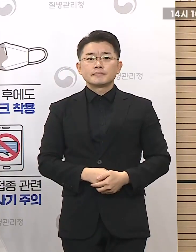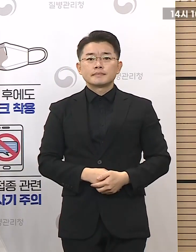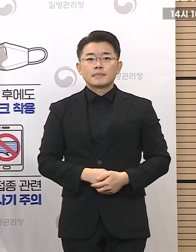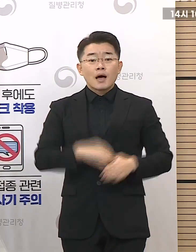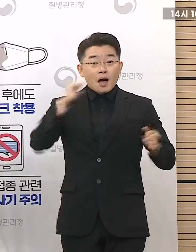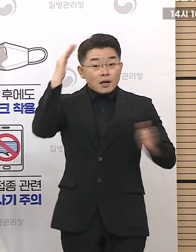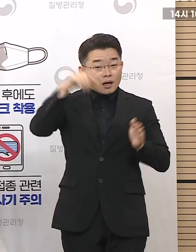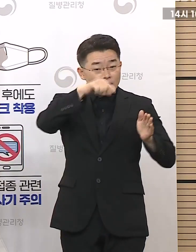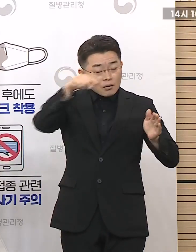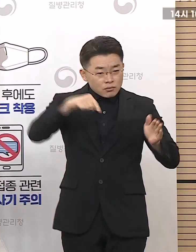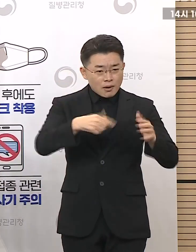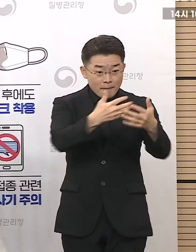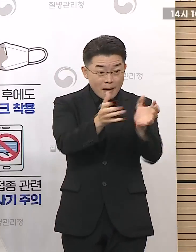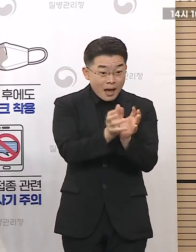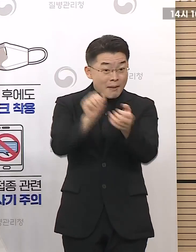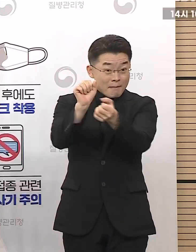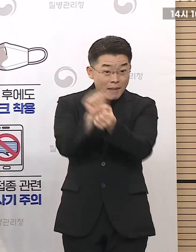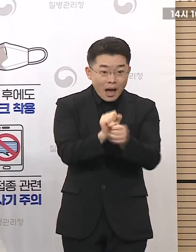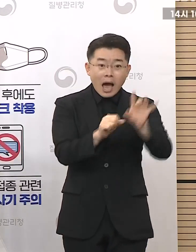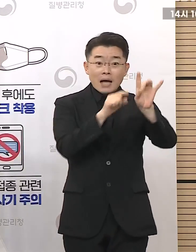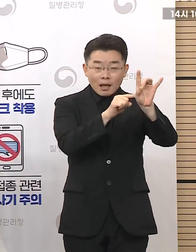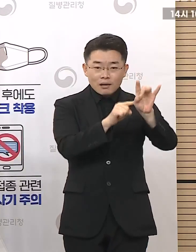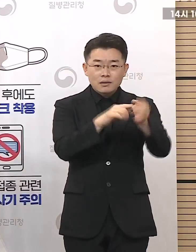집단 발생 한 건당 확진자 수는